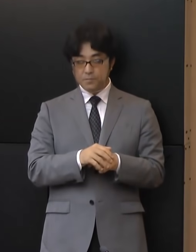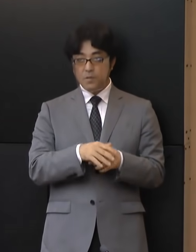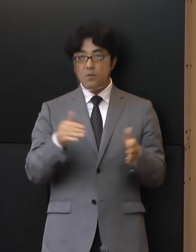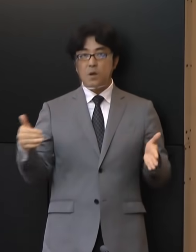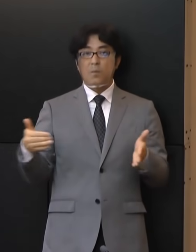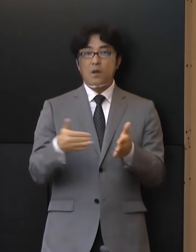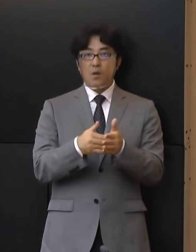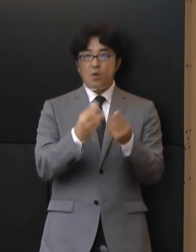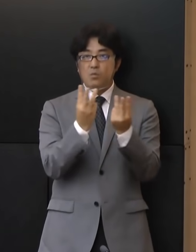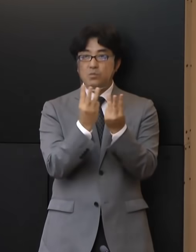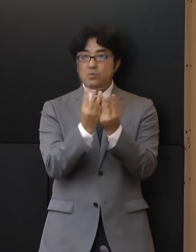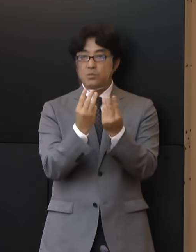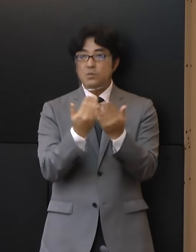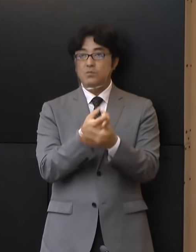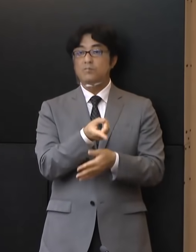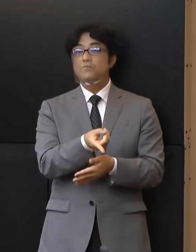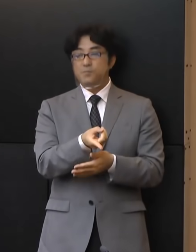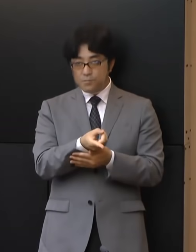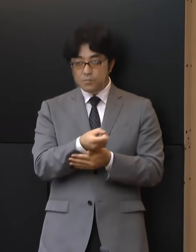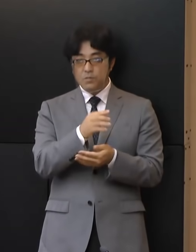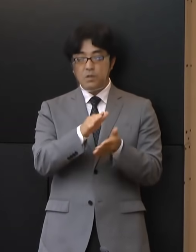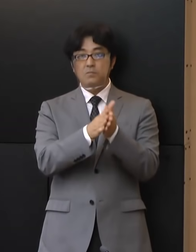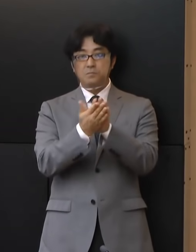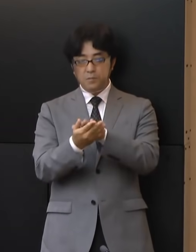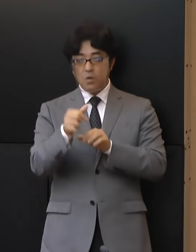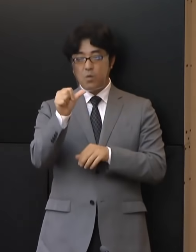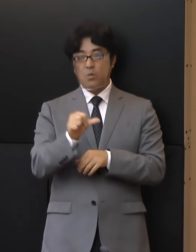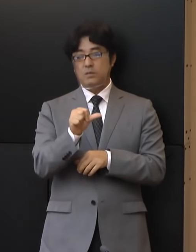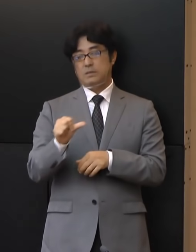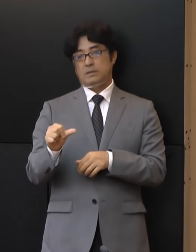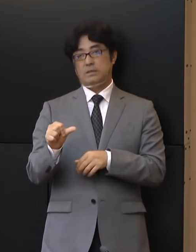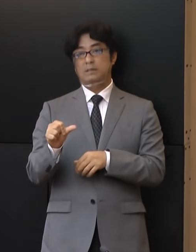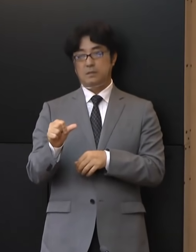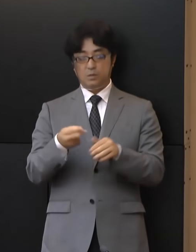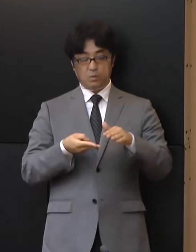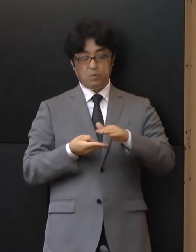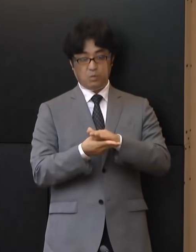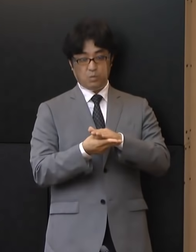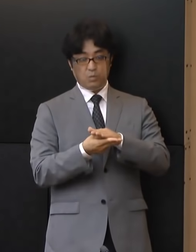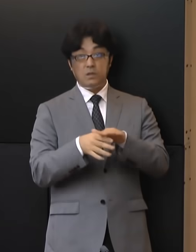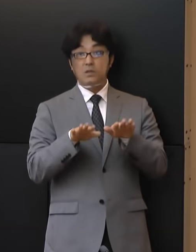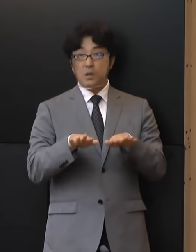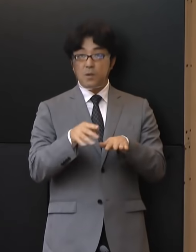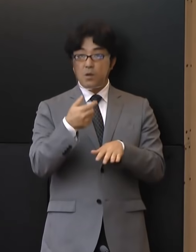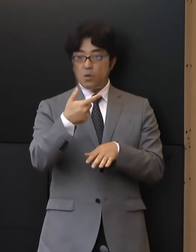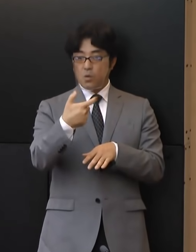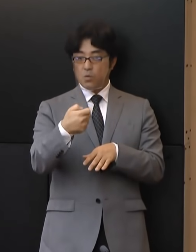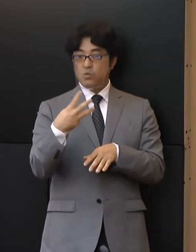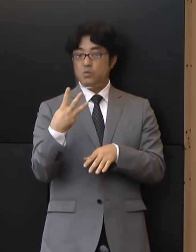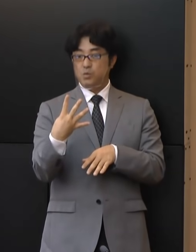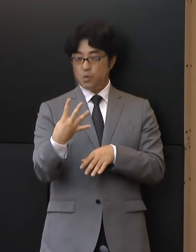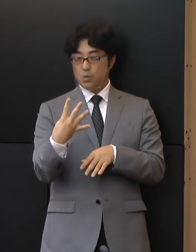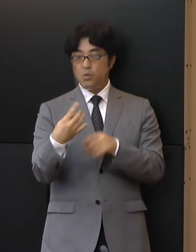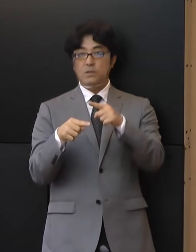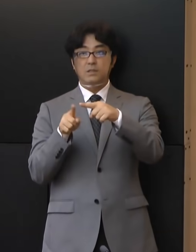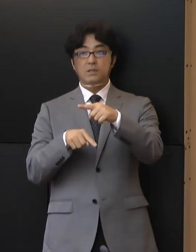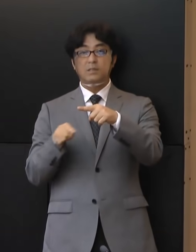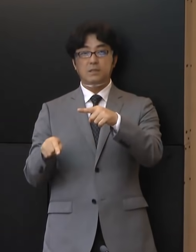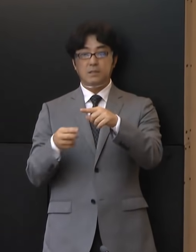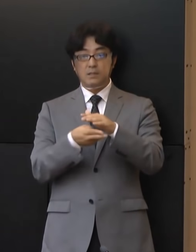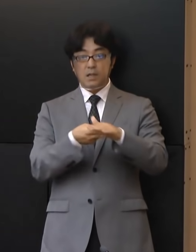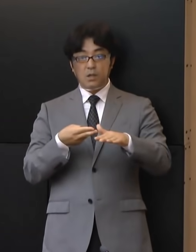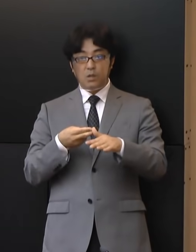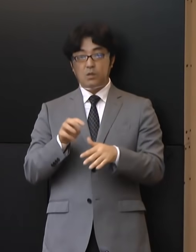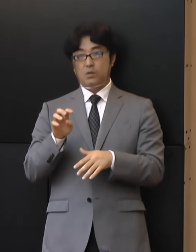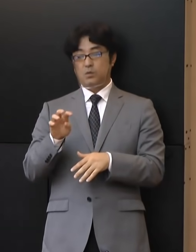での累計でございます。死亡が5名、入院が現在64人、退院が69人、自